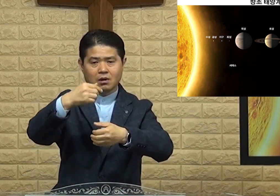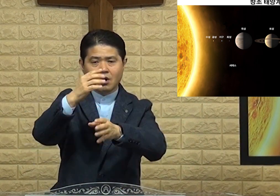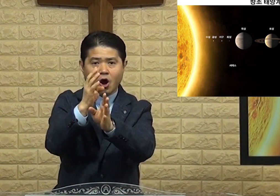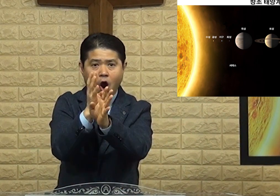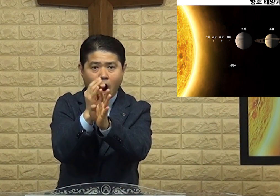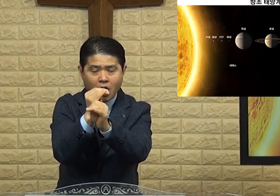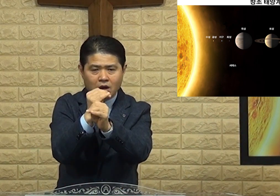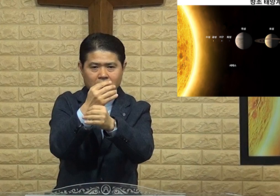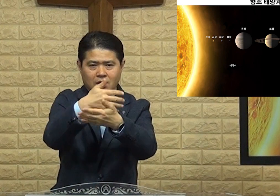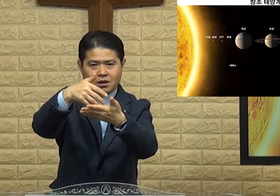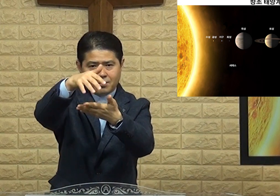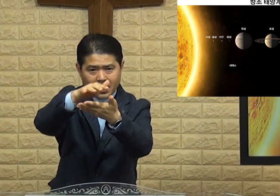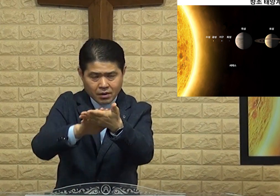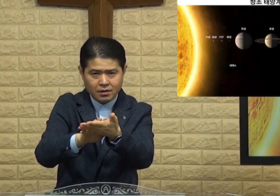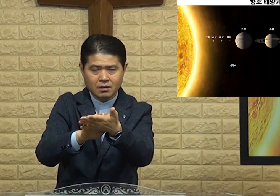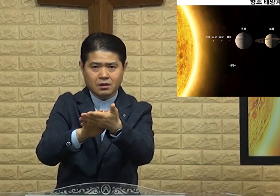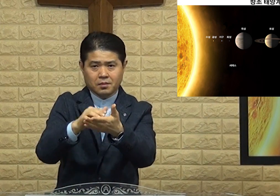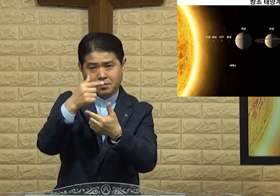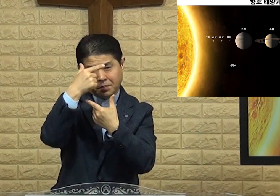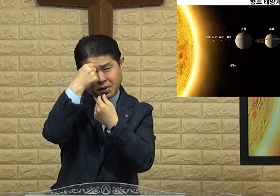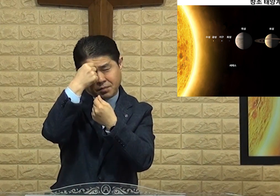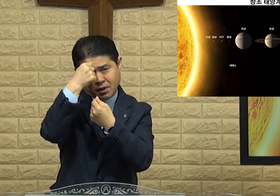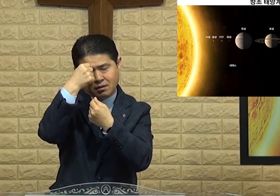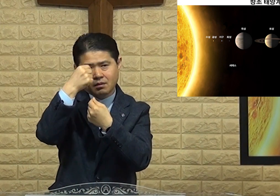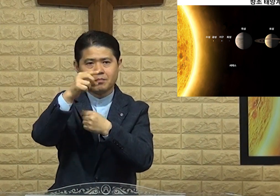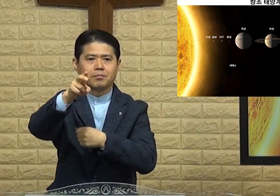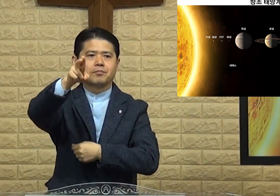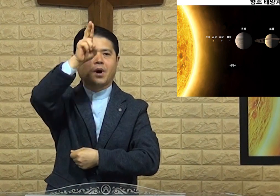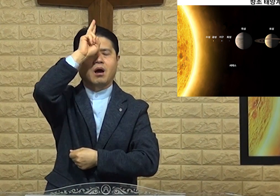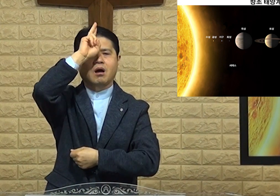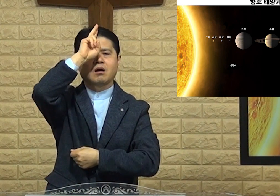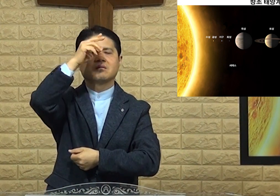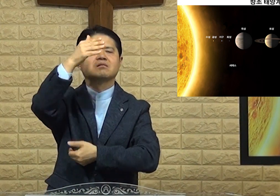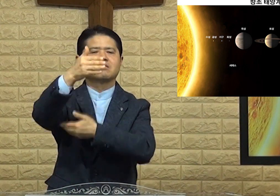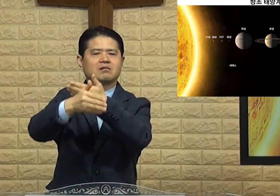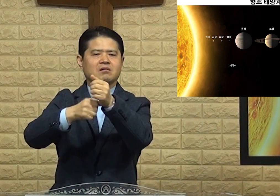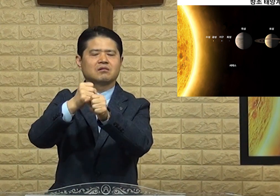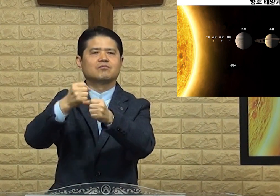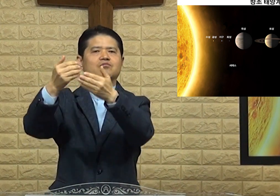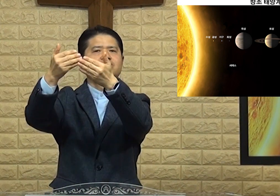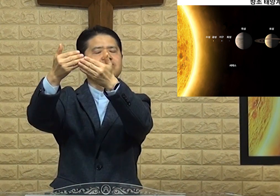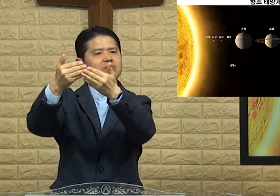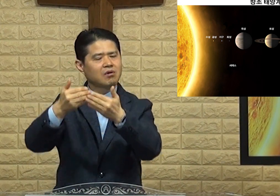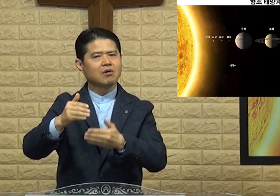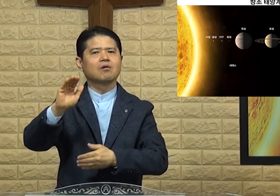지어내시고 그것으로 우리가 아버지의 절기에 맞춰서 살아가는데